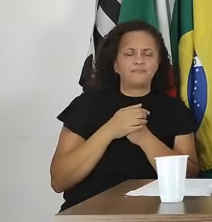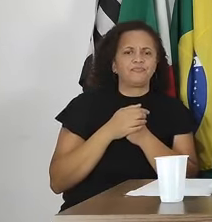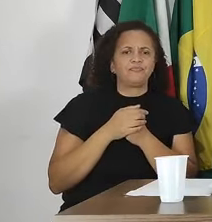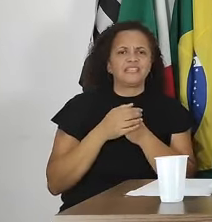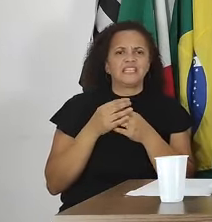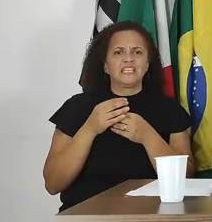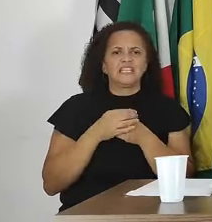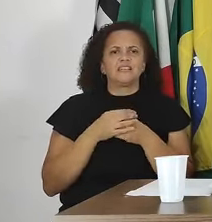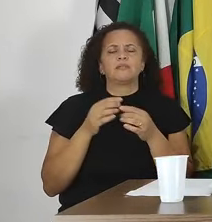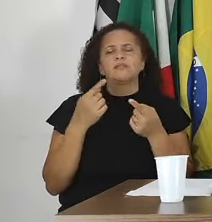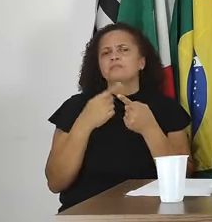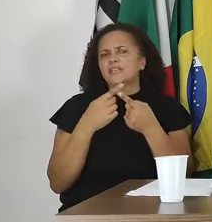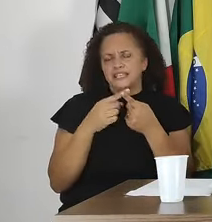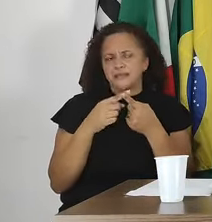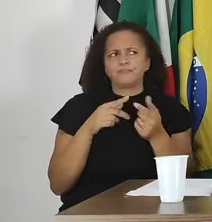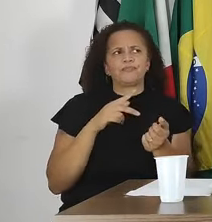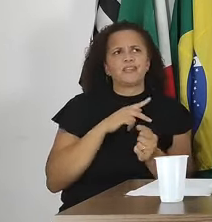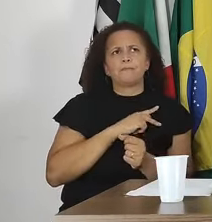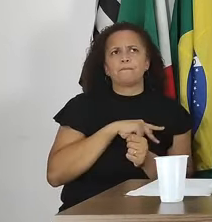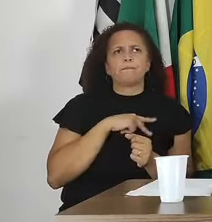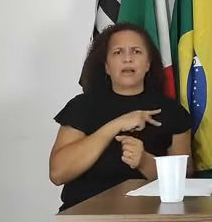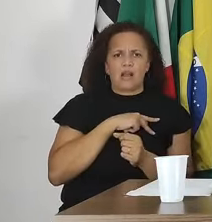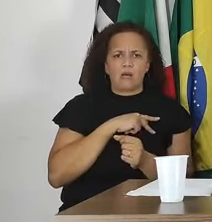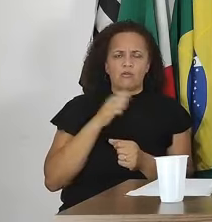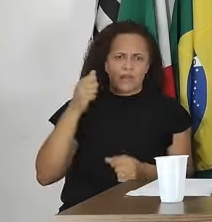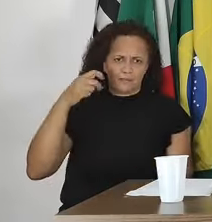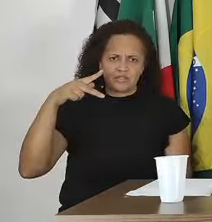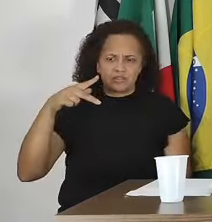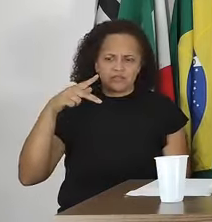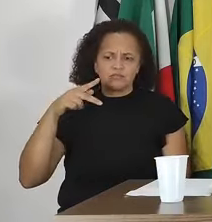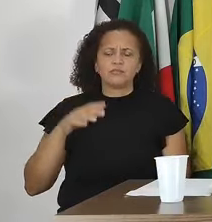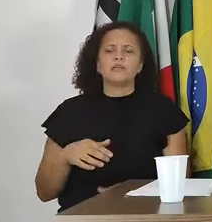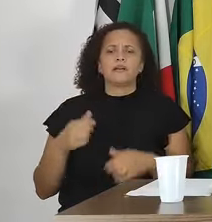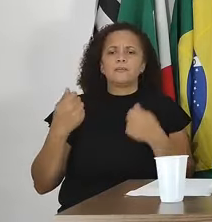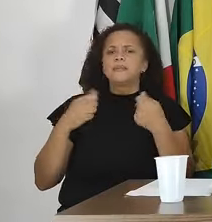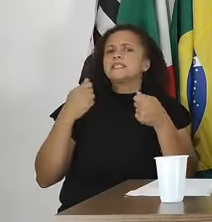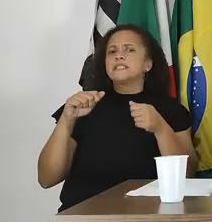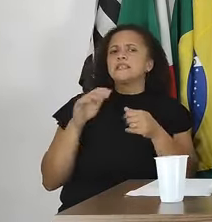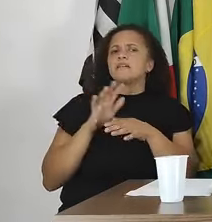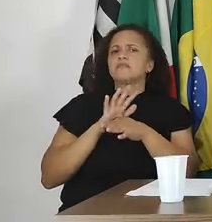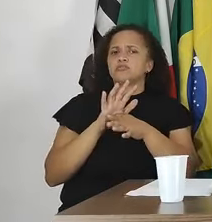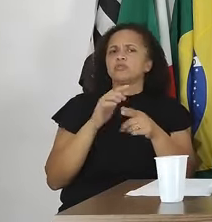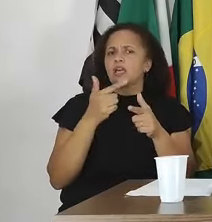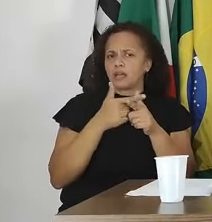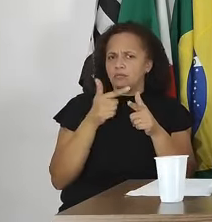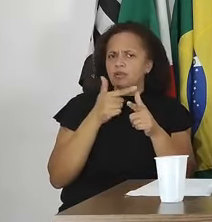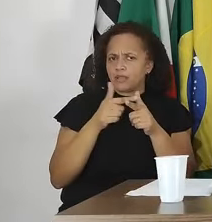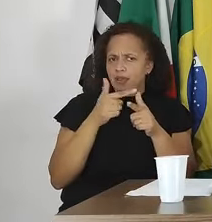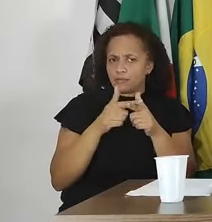dele. Ele, como apóstolo, poderia resolver um problema dentro da igreja. Não precisava